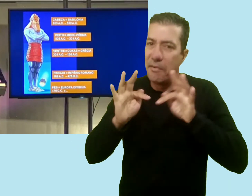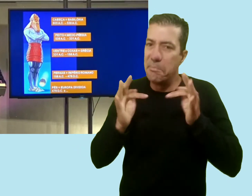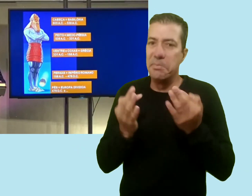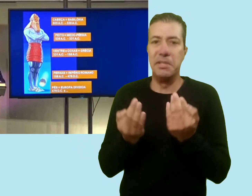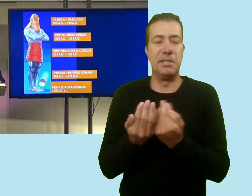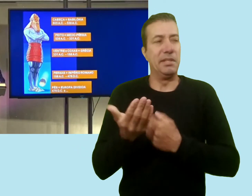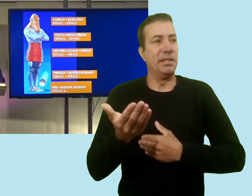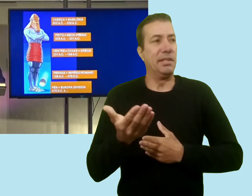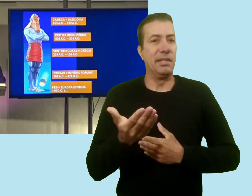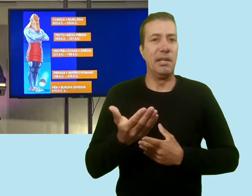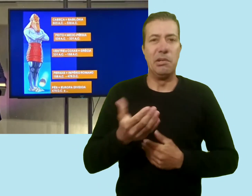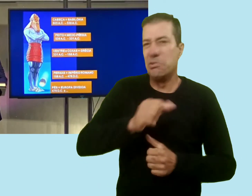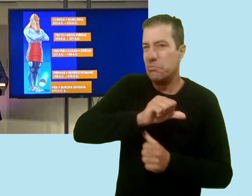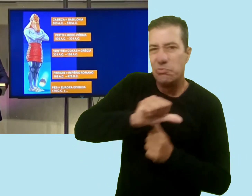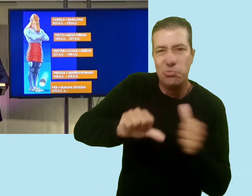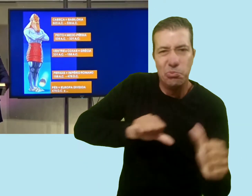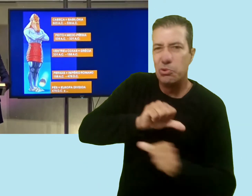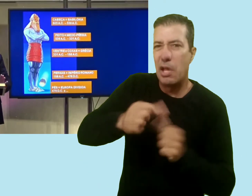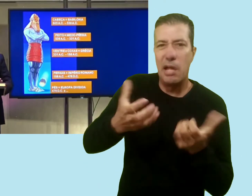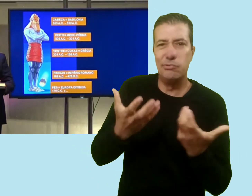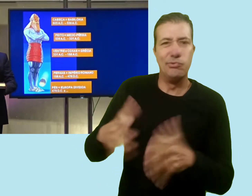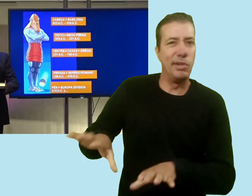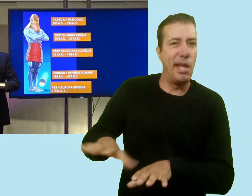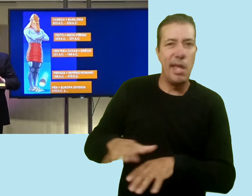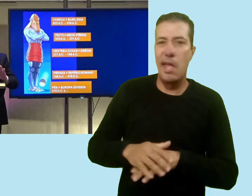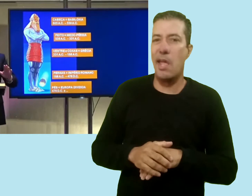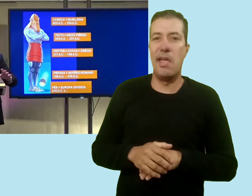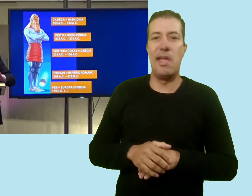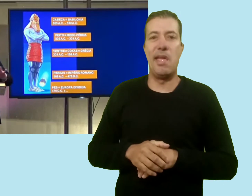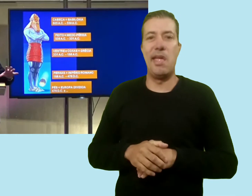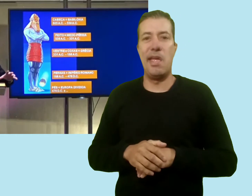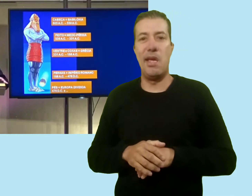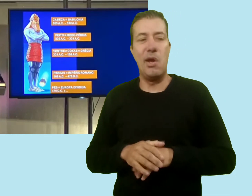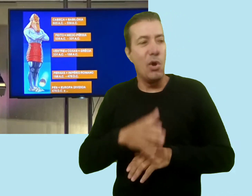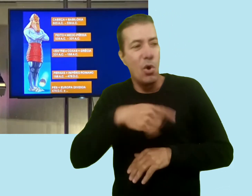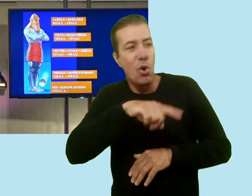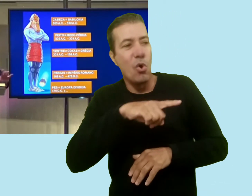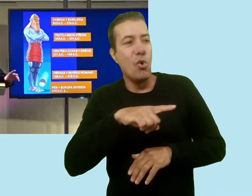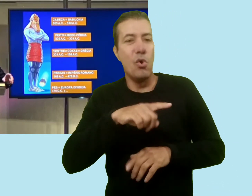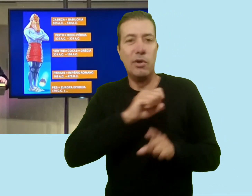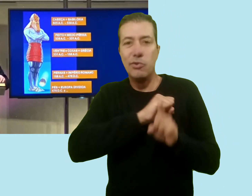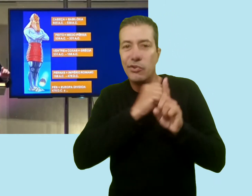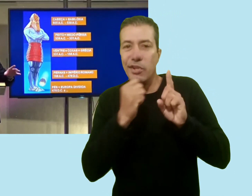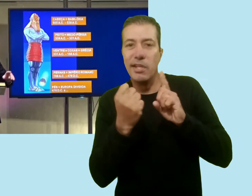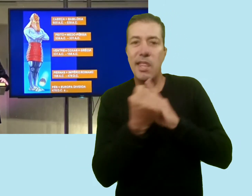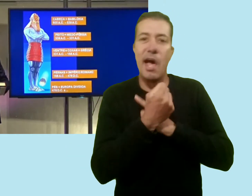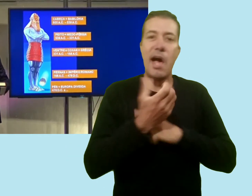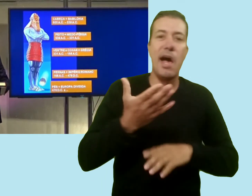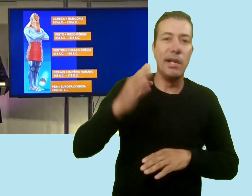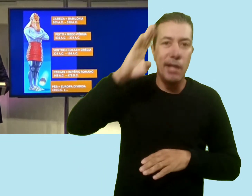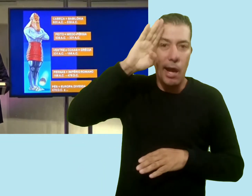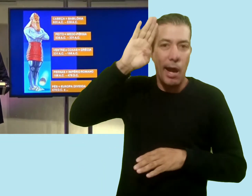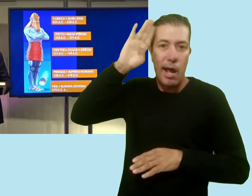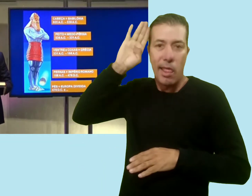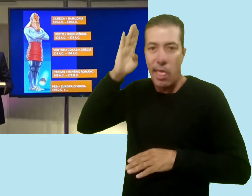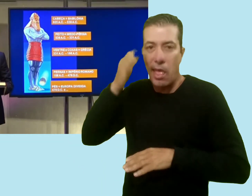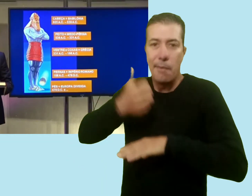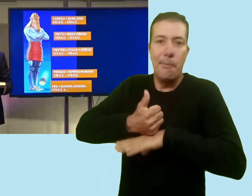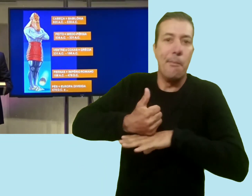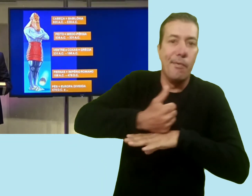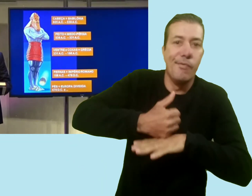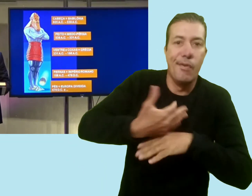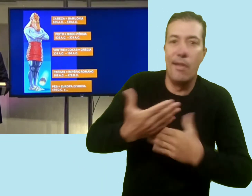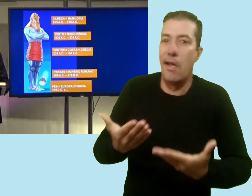tradição familiar, ou porque não quer mudar, ou porque tem vergonha do seu círculo social, acadêmico, profissional,